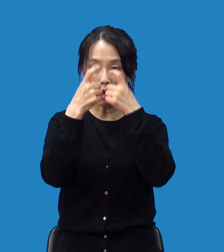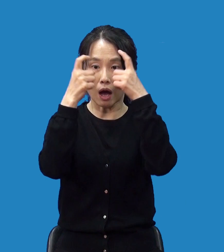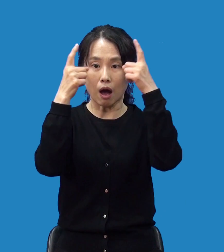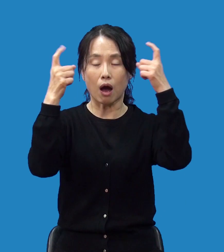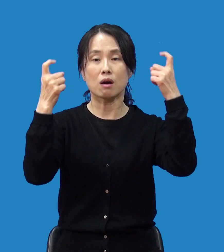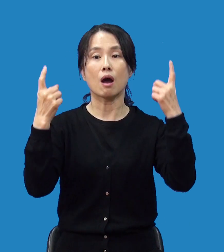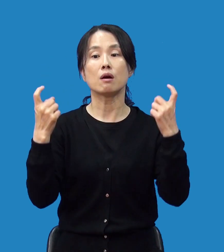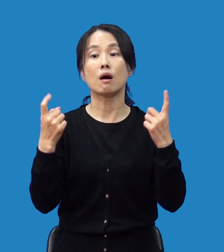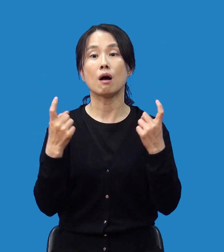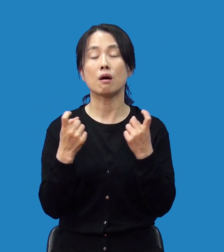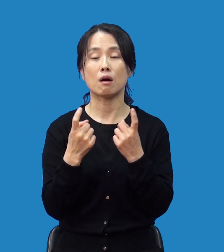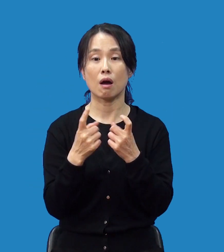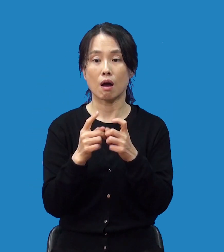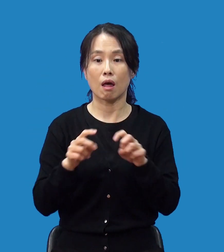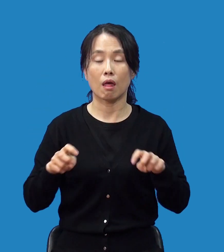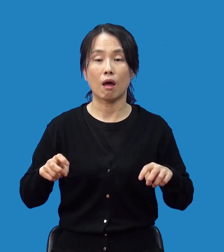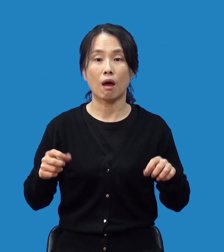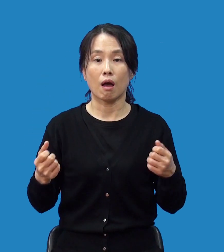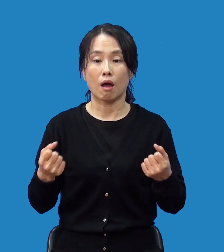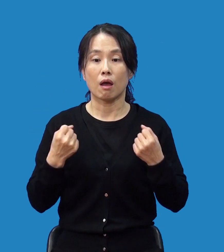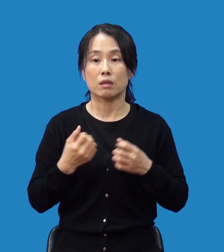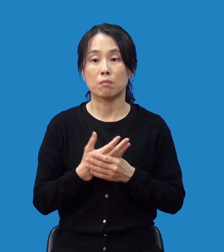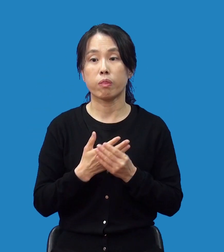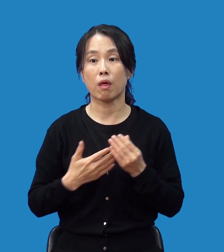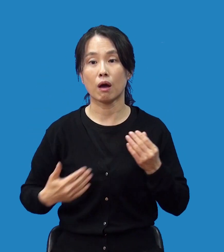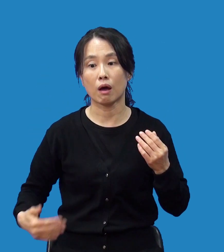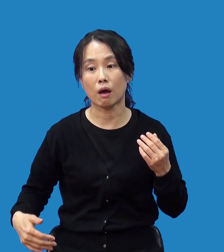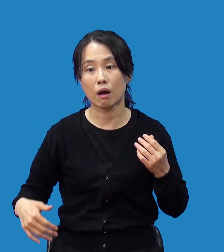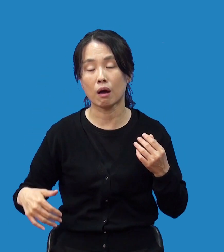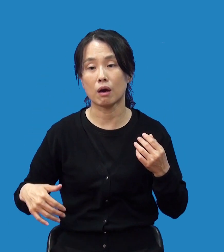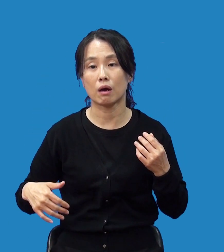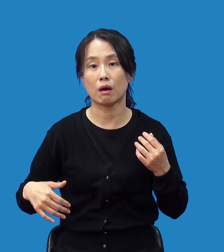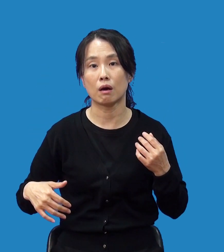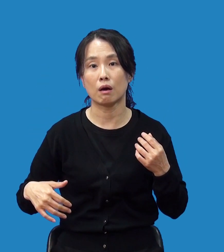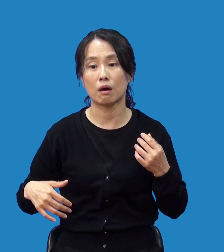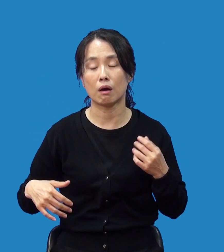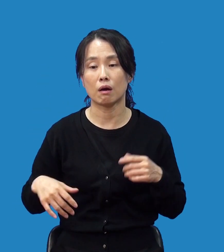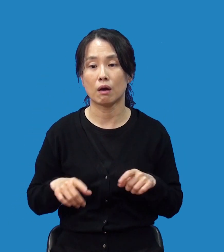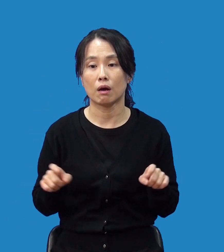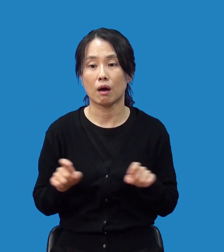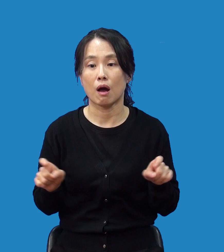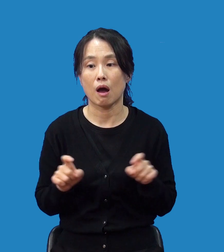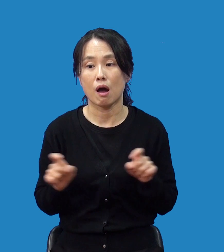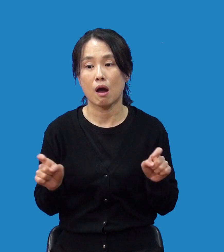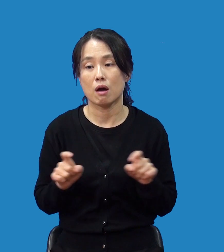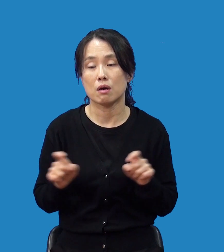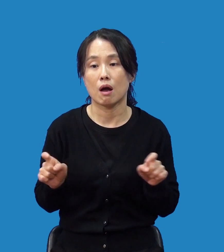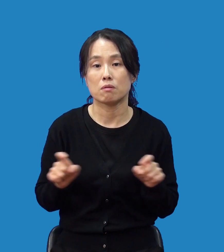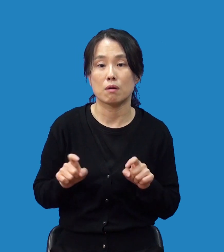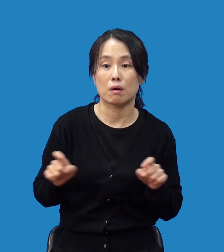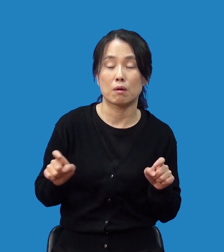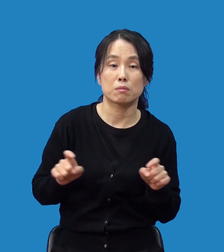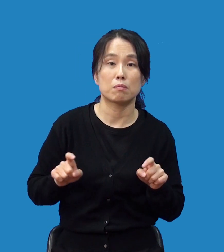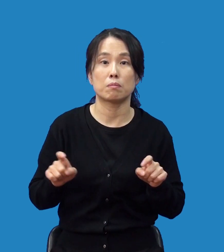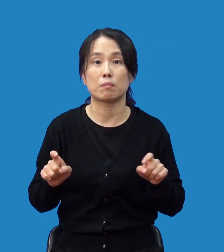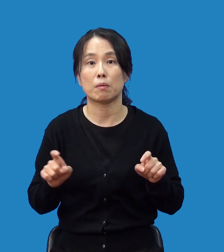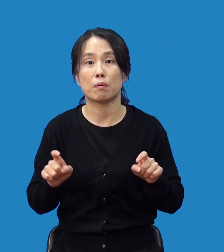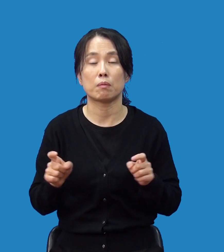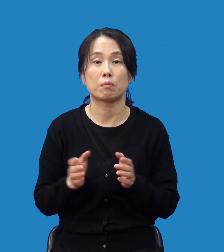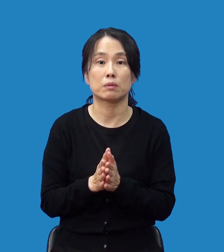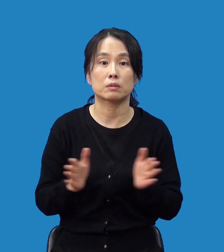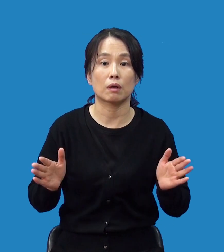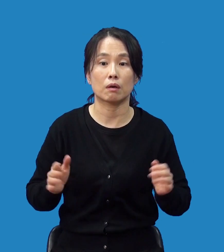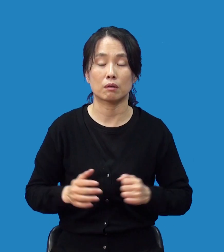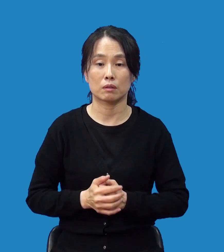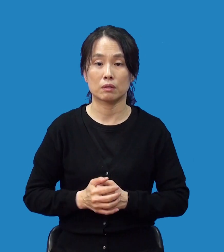그 넓적다리가 힘이 쭉 빠지면서 양쪽 무릎이 막 서로 부딪히면서 벌벌 떨었습니다.